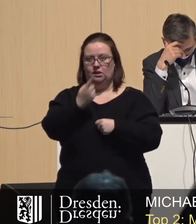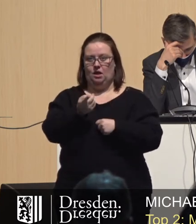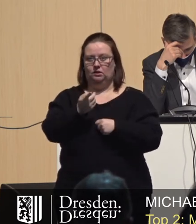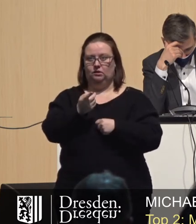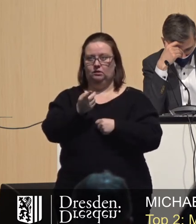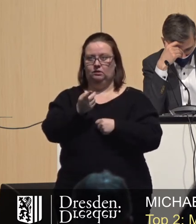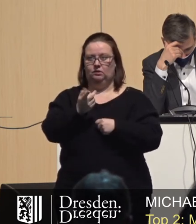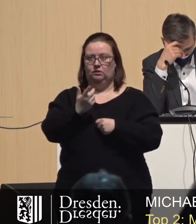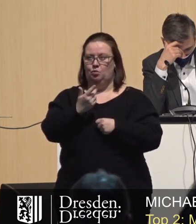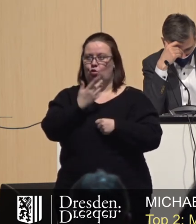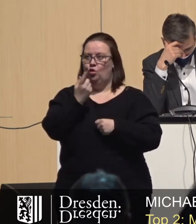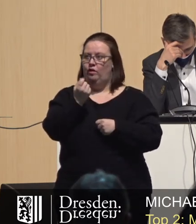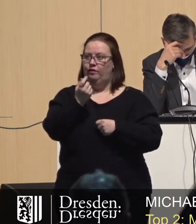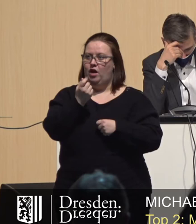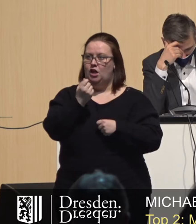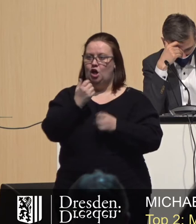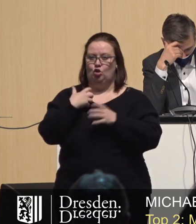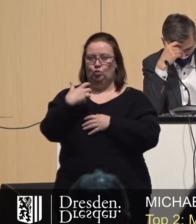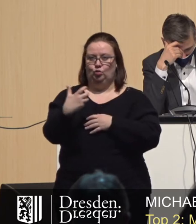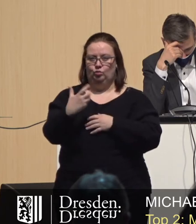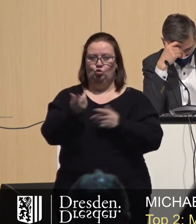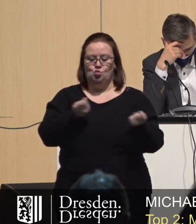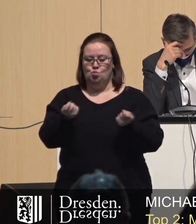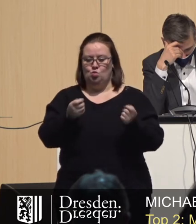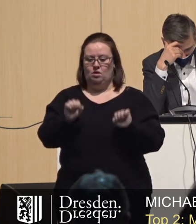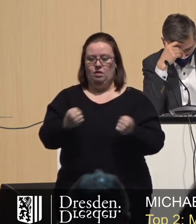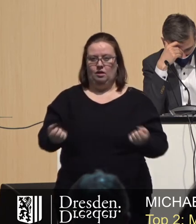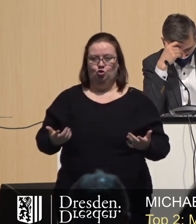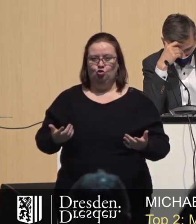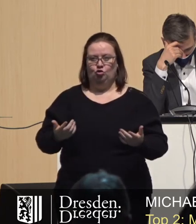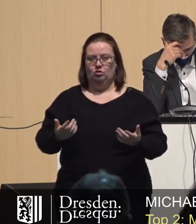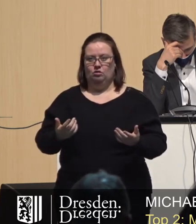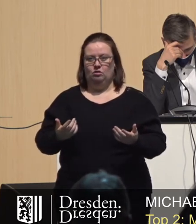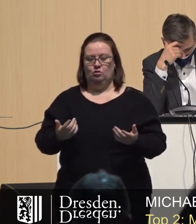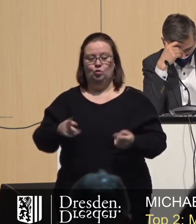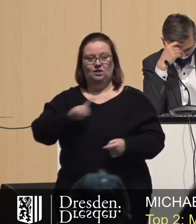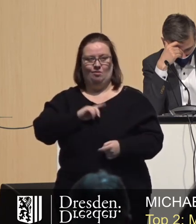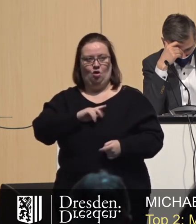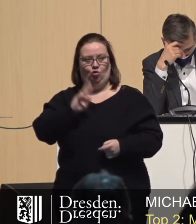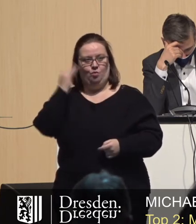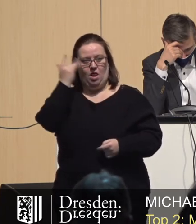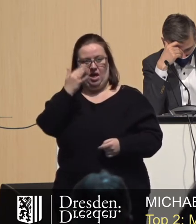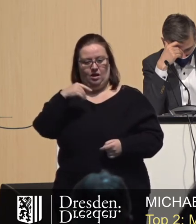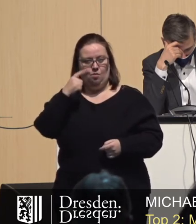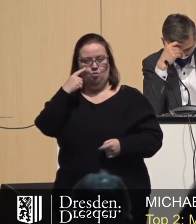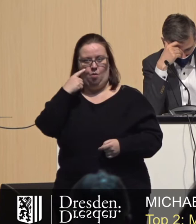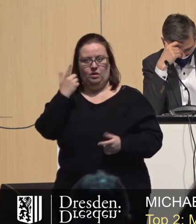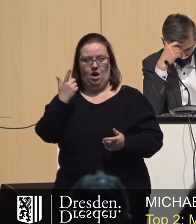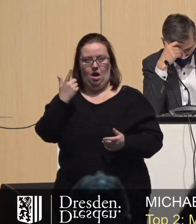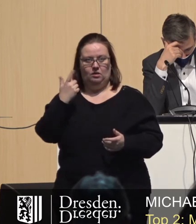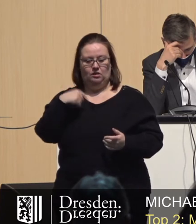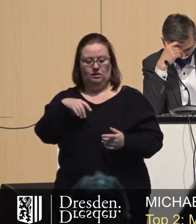gemacht, haben wir keine Finanzbazooka, die wir in Stellung bringen können. Und wenn ich mir anschaue, in welchen